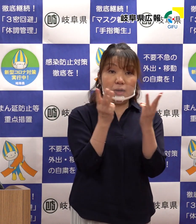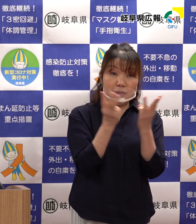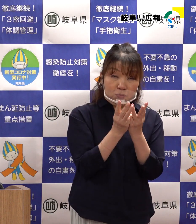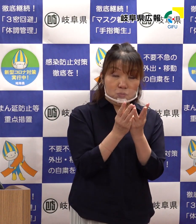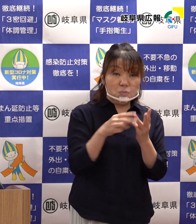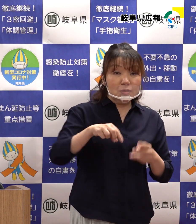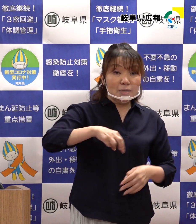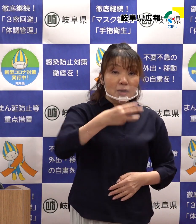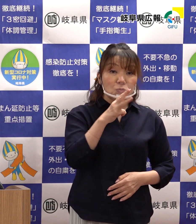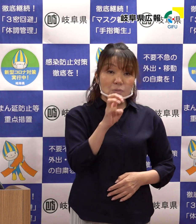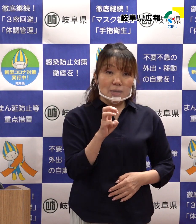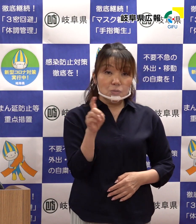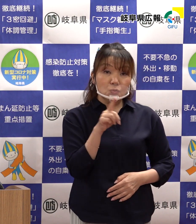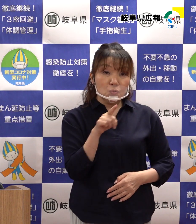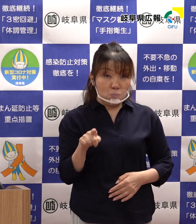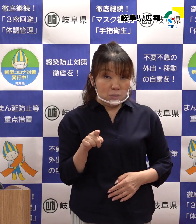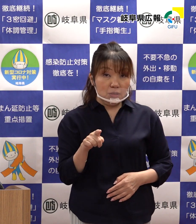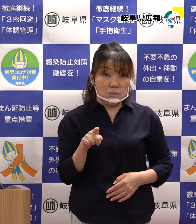130人を